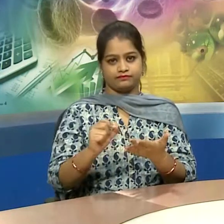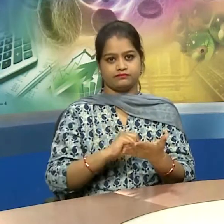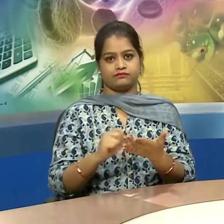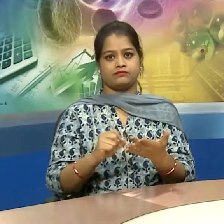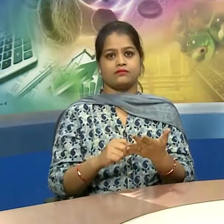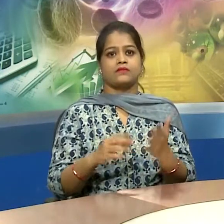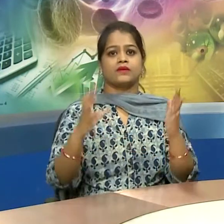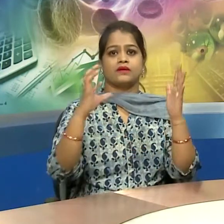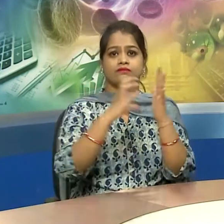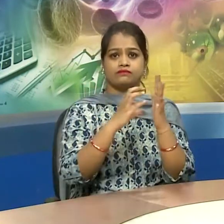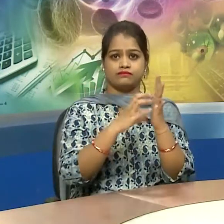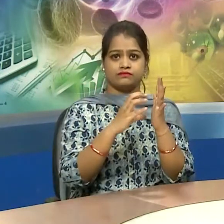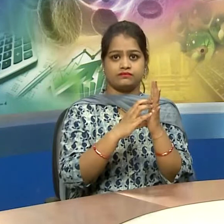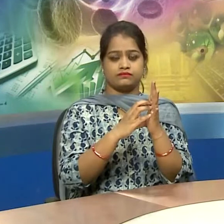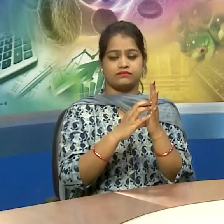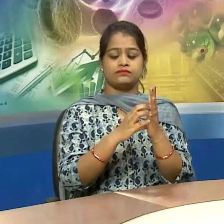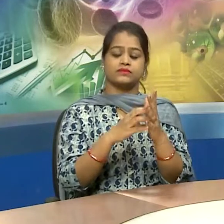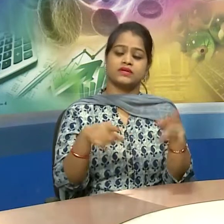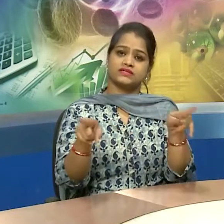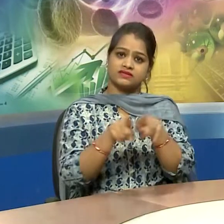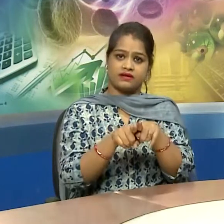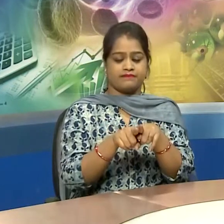निबंधात्मक रूप से ही देना है।